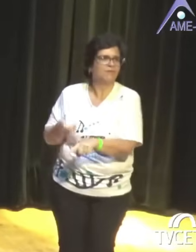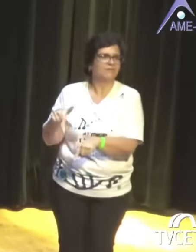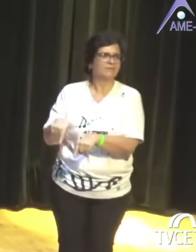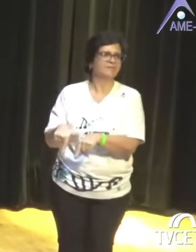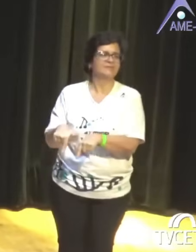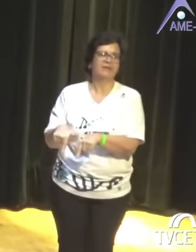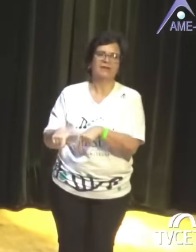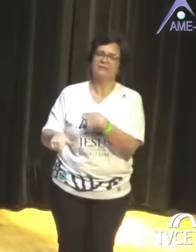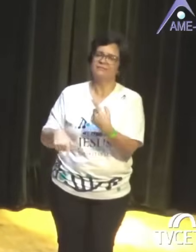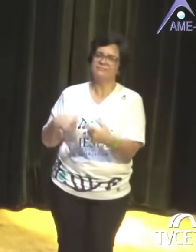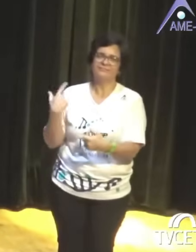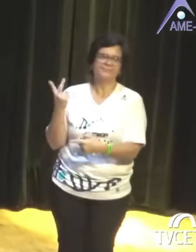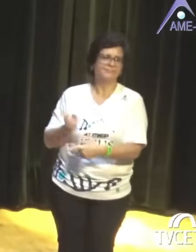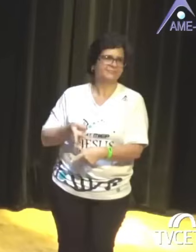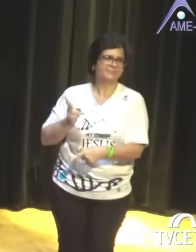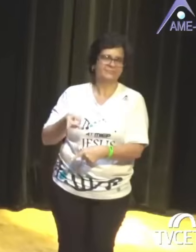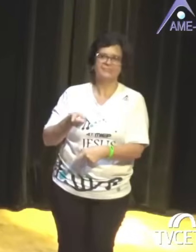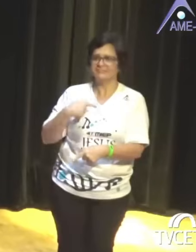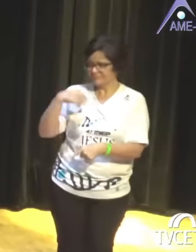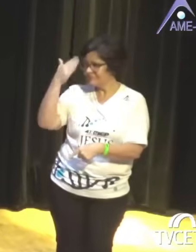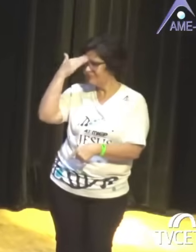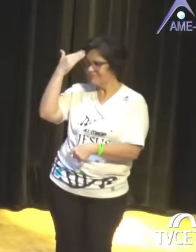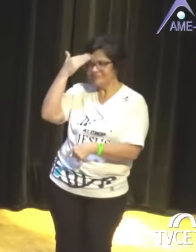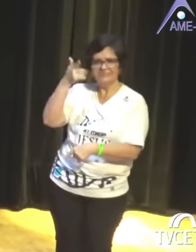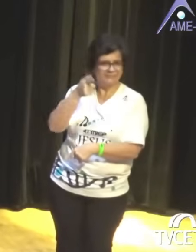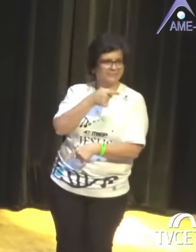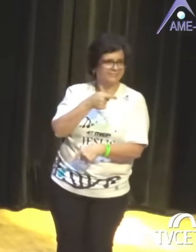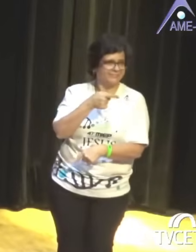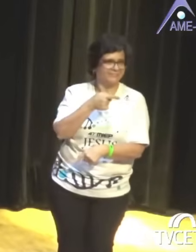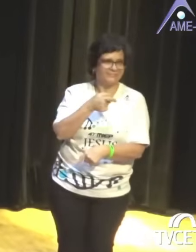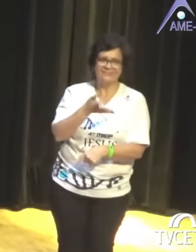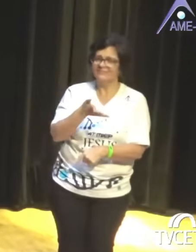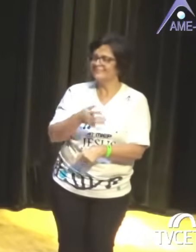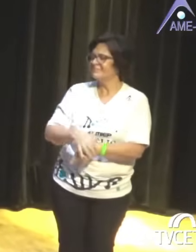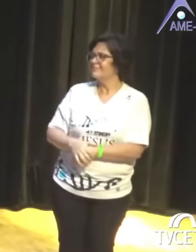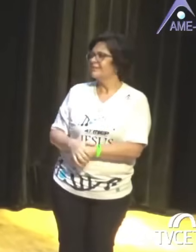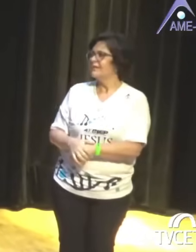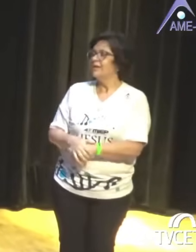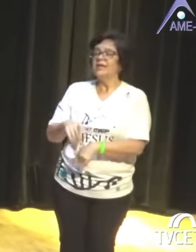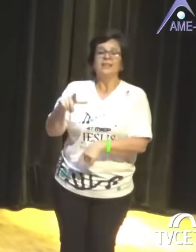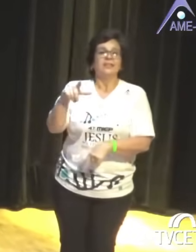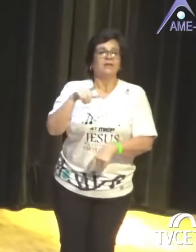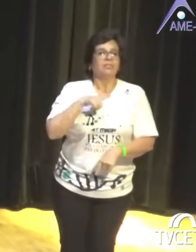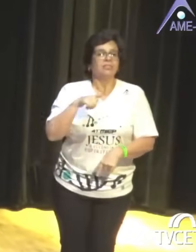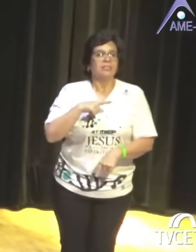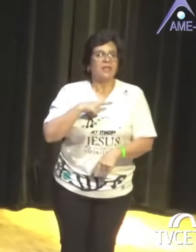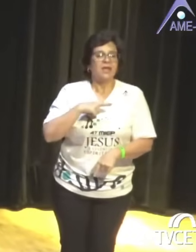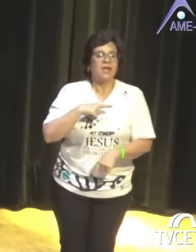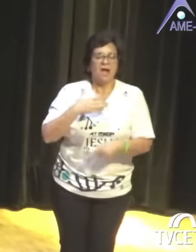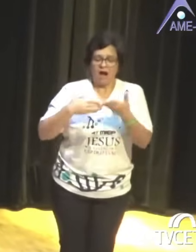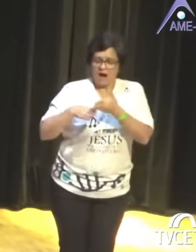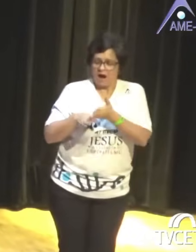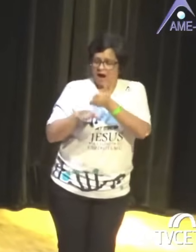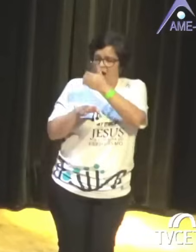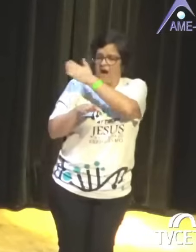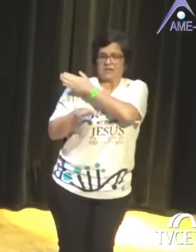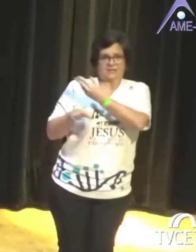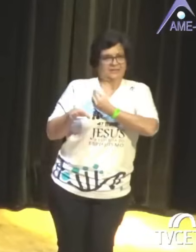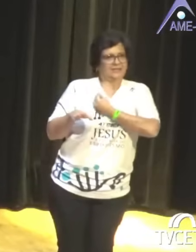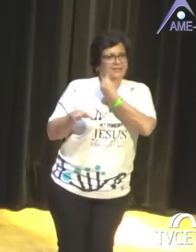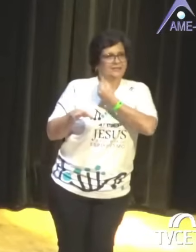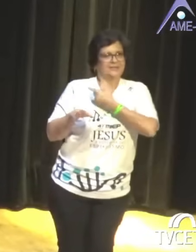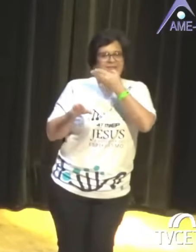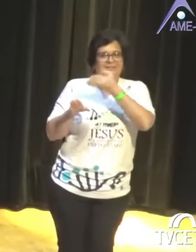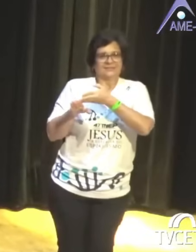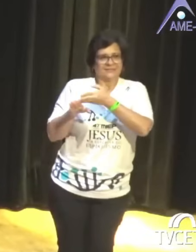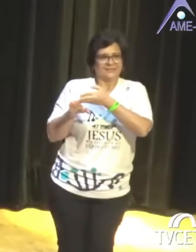Infinito infinito você entendeu então eu tenho uma uma pré-existência